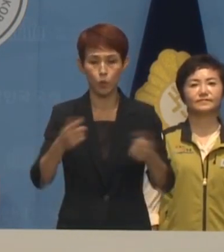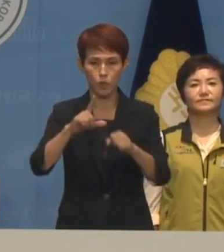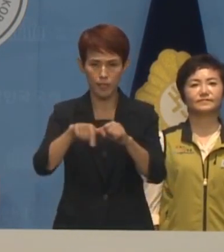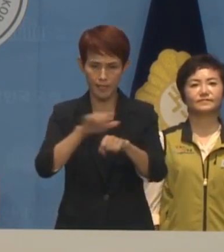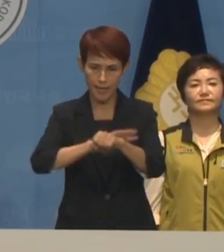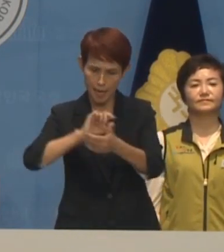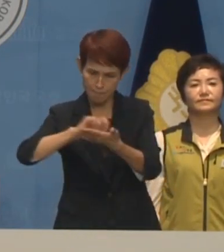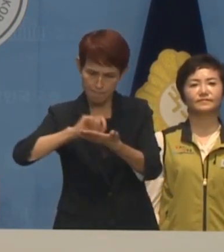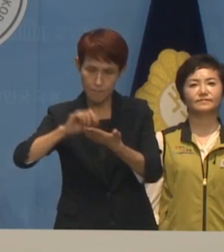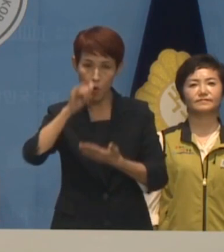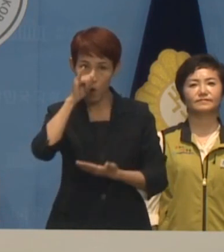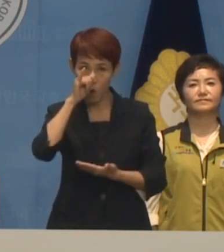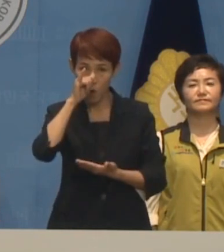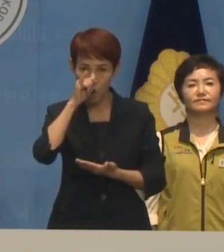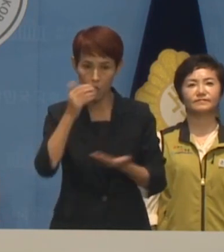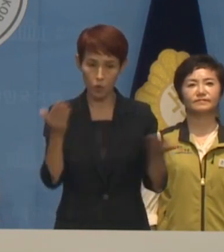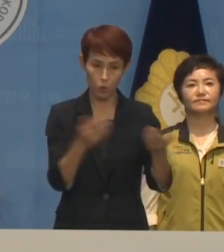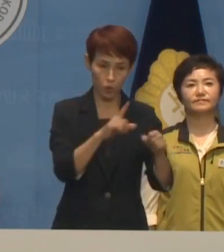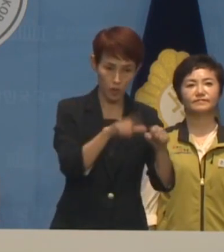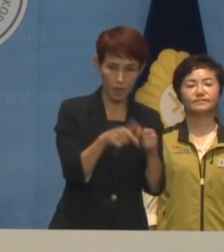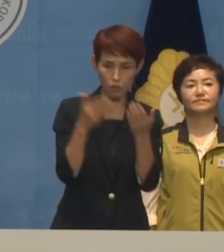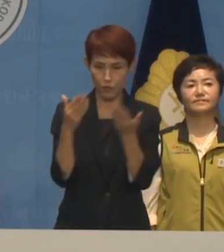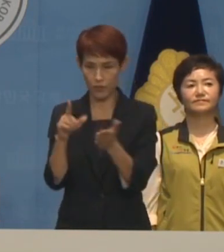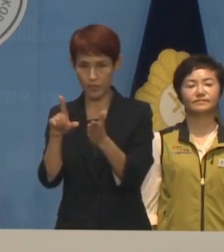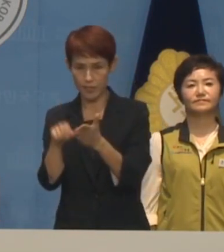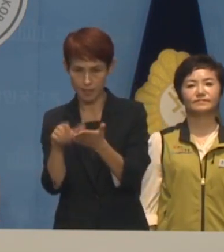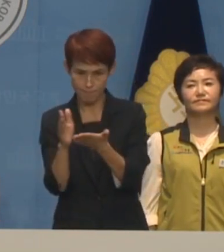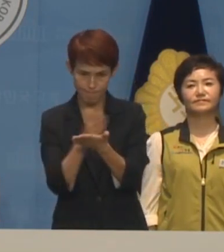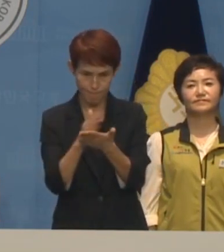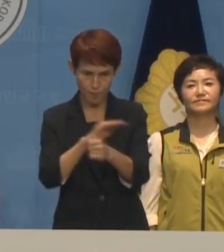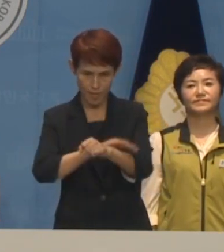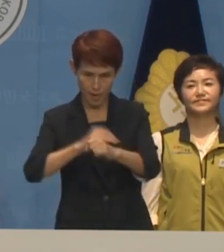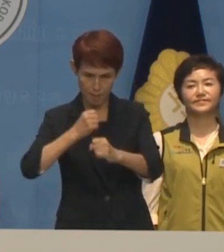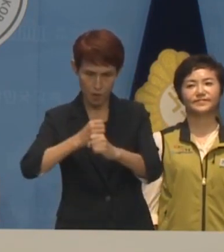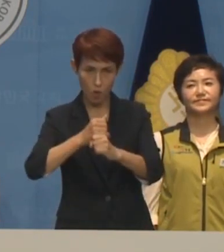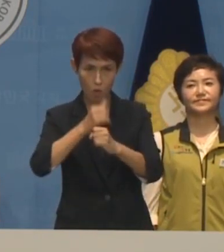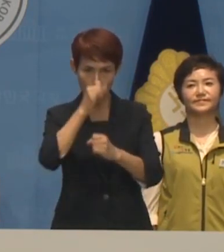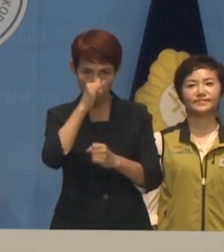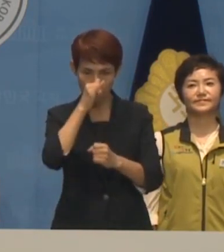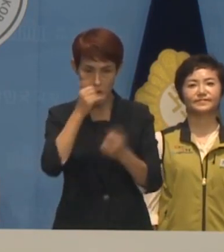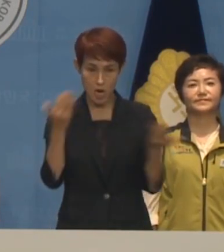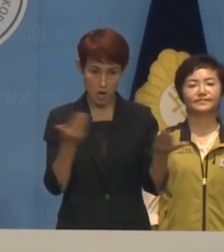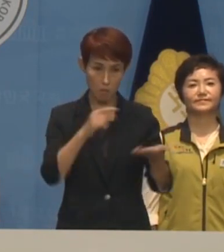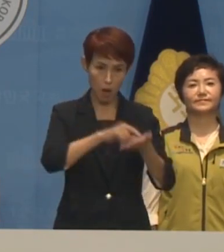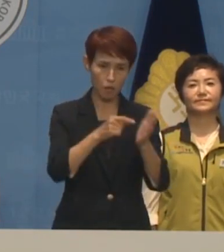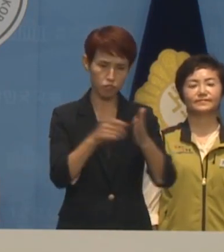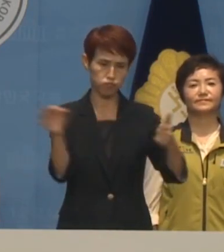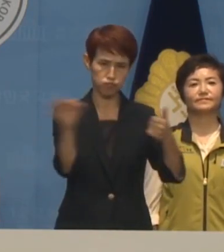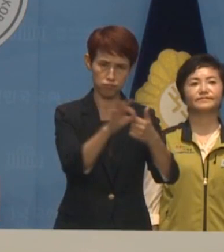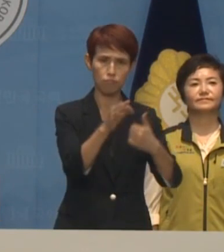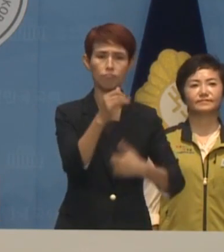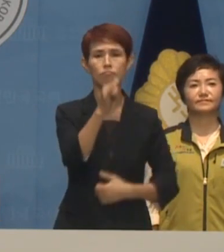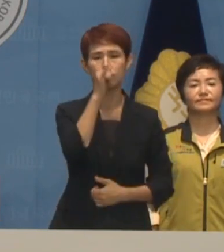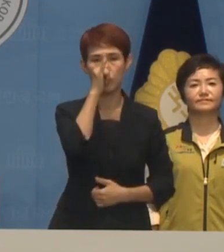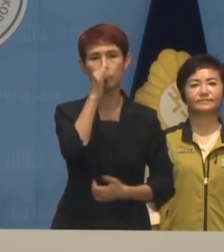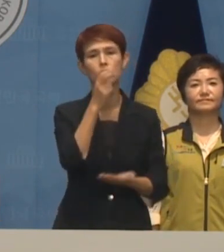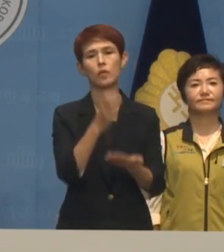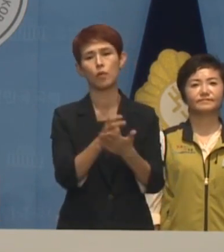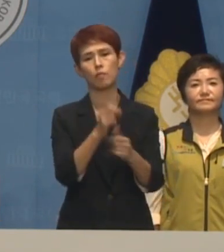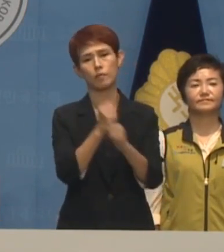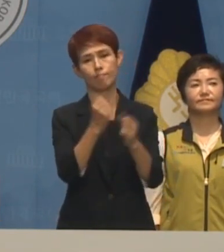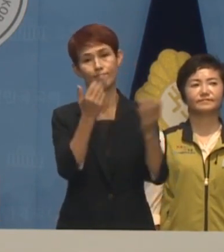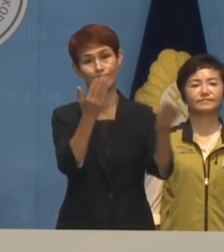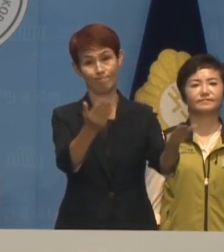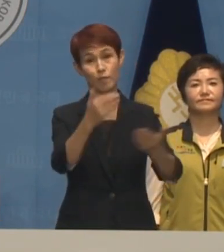정확히 기록함으로써 노동시간과 휴식시간의 개념을 재정립하고 일한 만큼 정당하게 보상받을 수 있는 제도로